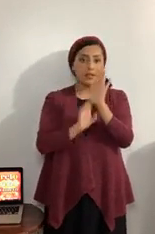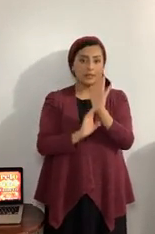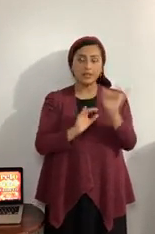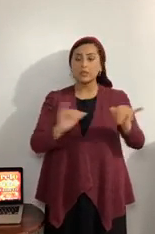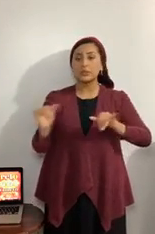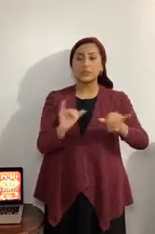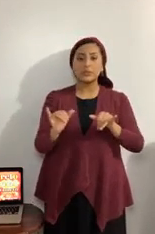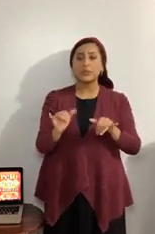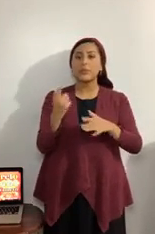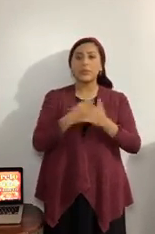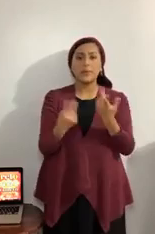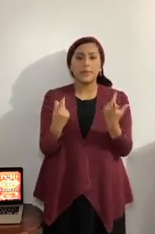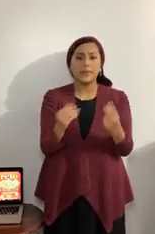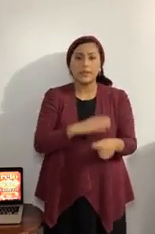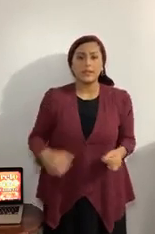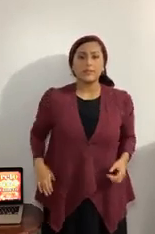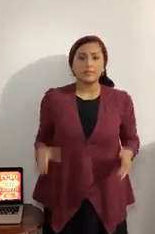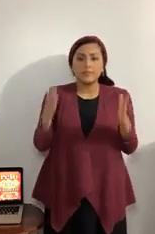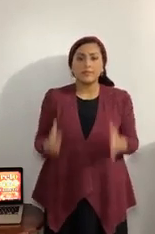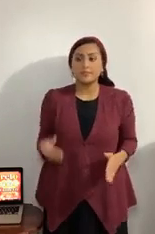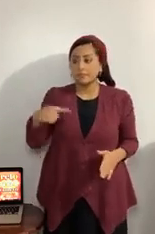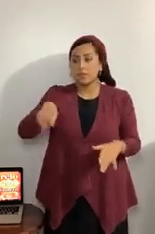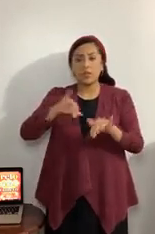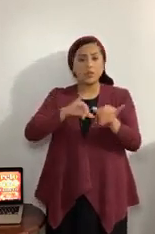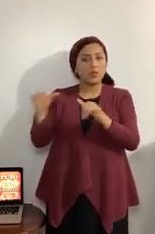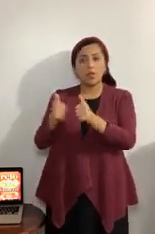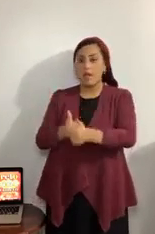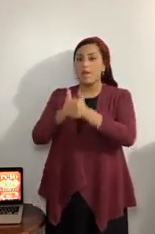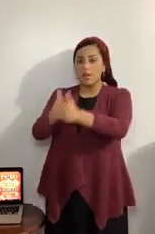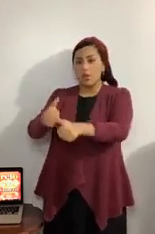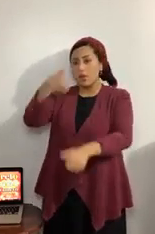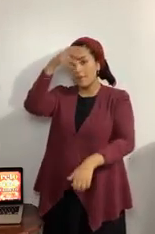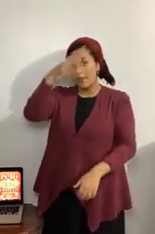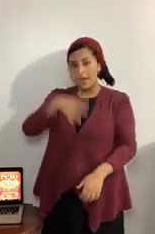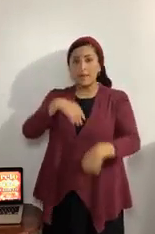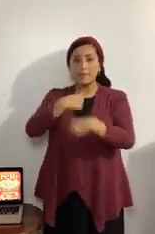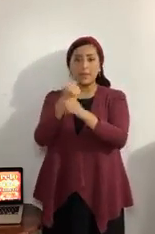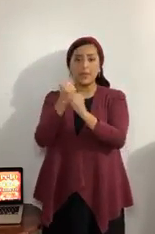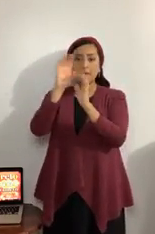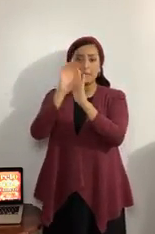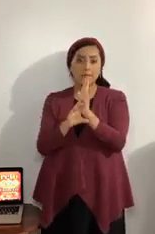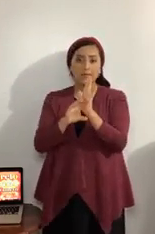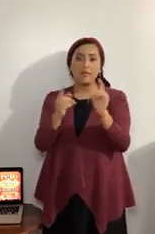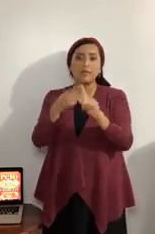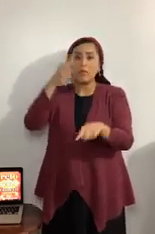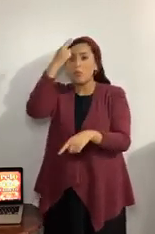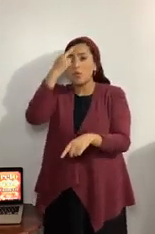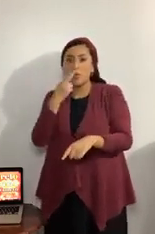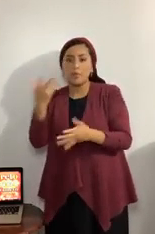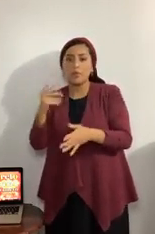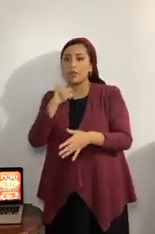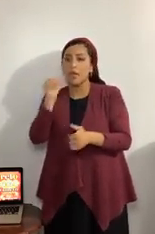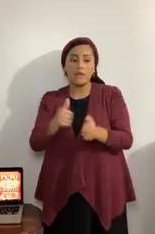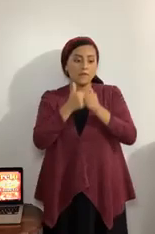¿Y qué hace el cristianismo sino seguir también tradiciones de Roma y no seguir la Biblia, la Tanaj, la palabra de